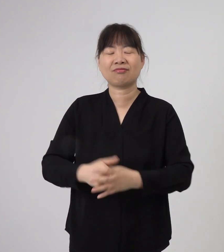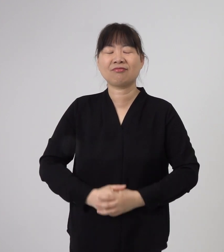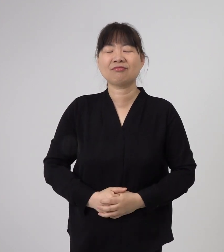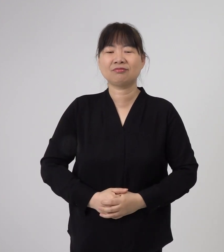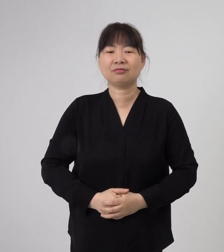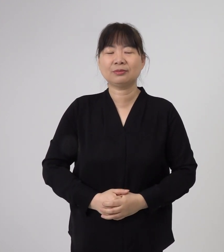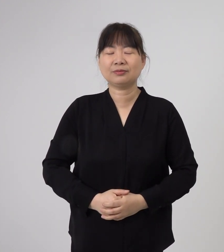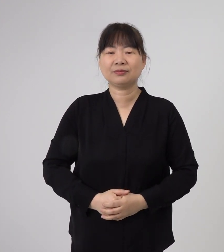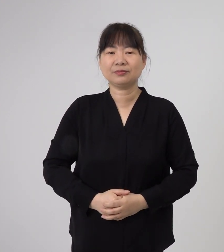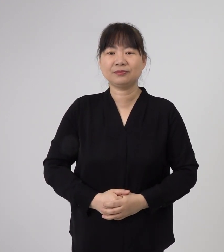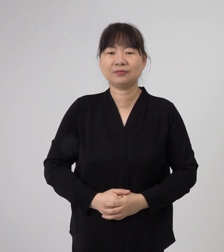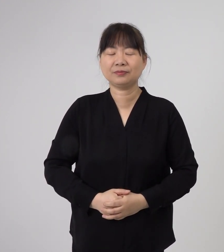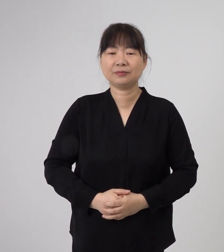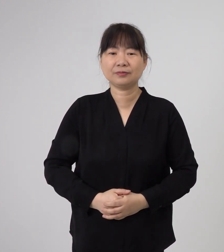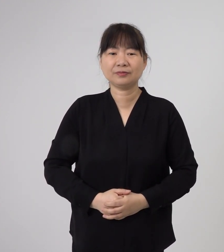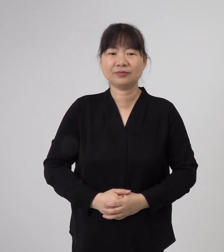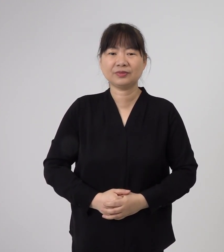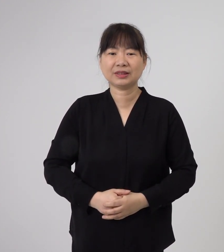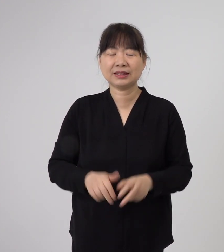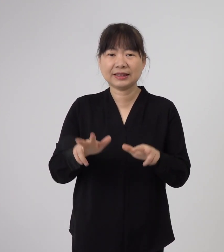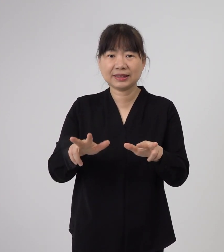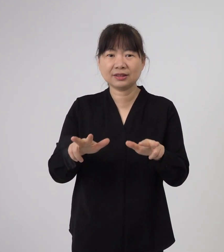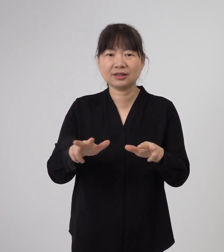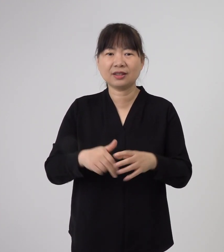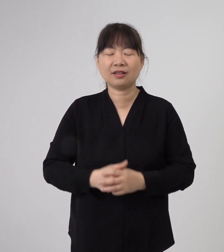예, 존재해요. 지금